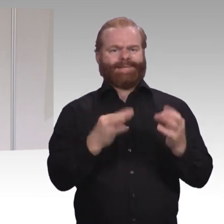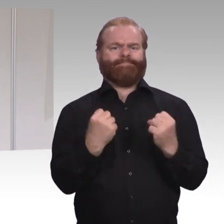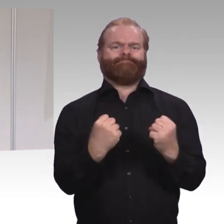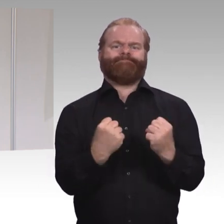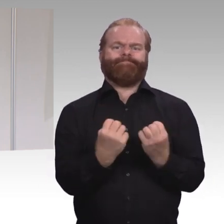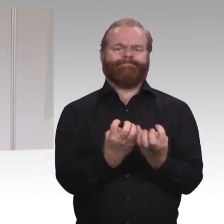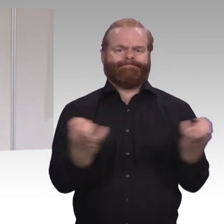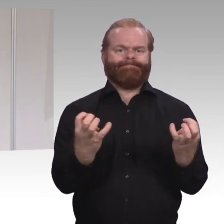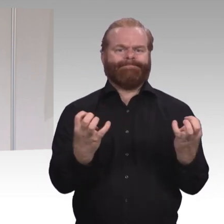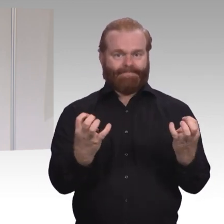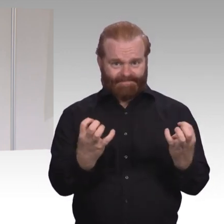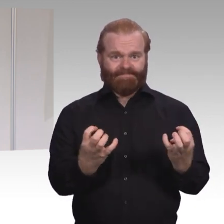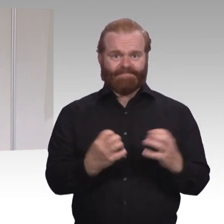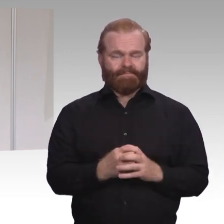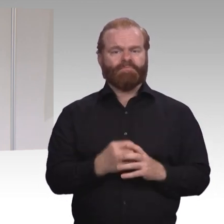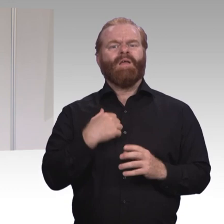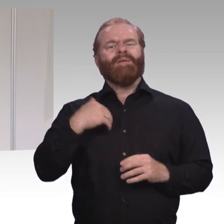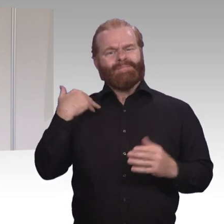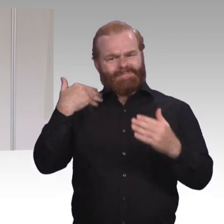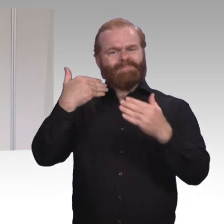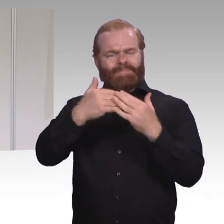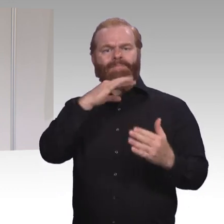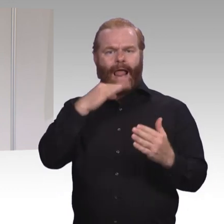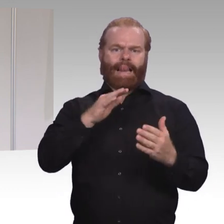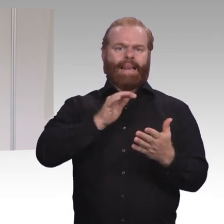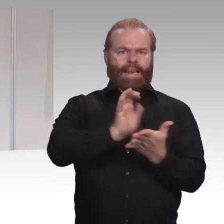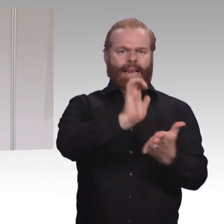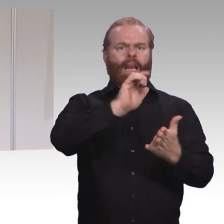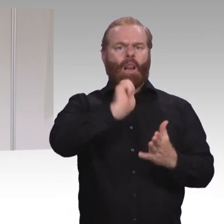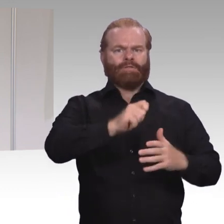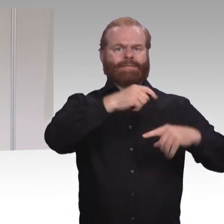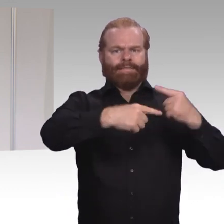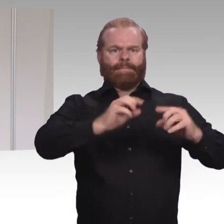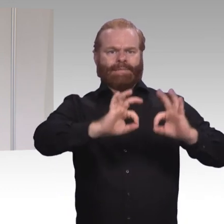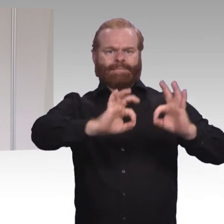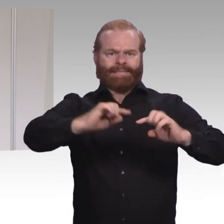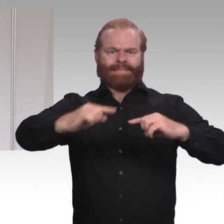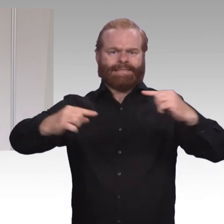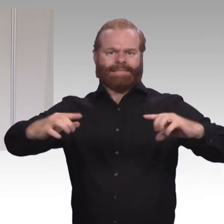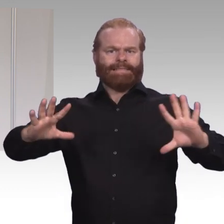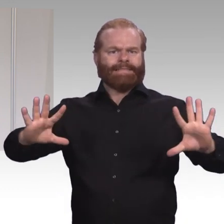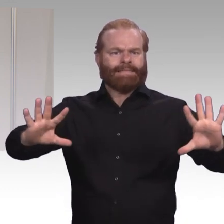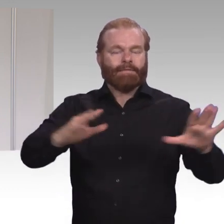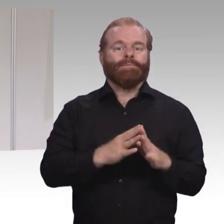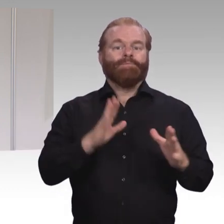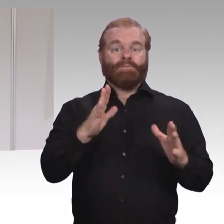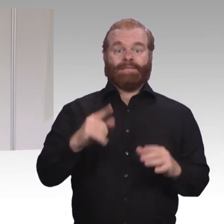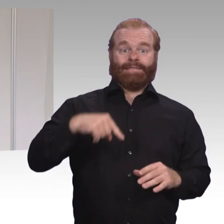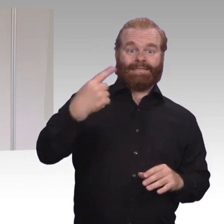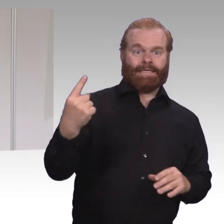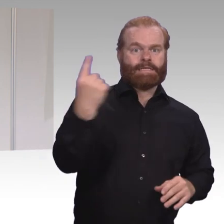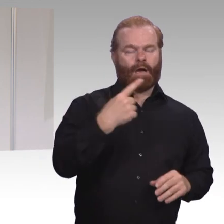Verteidigungsunion weiter auszugestalten, so wie wir uns das im Koalitionsvertrag vorgenommen haben.